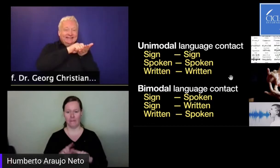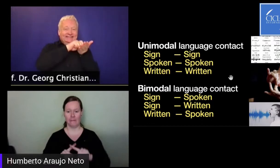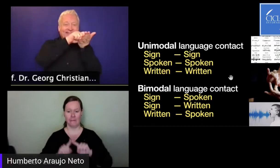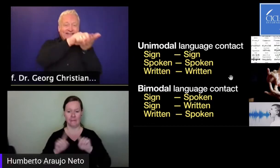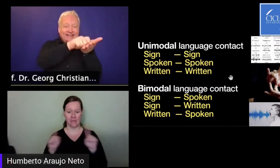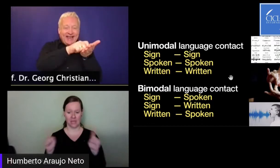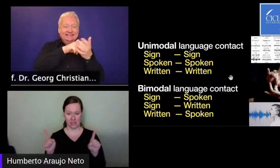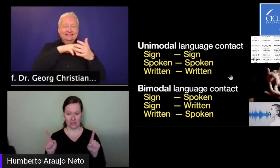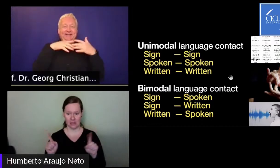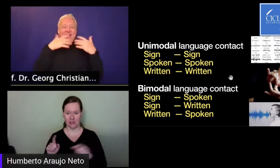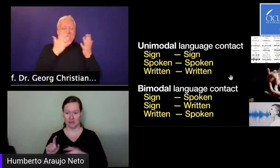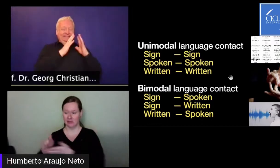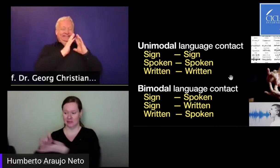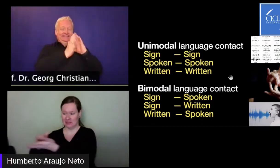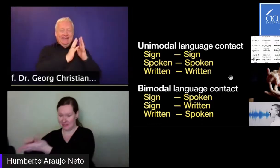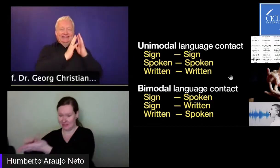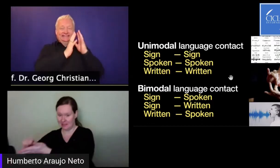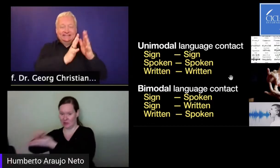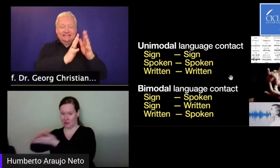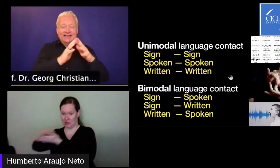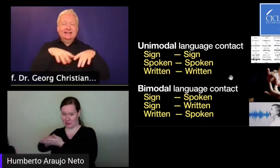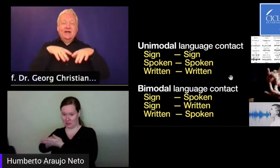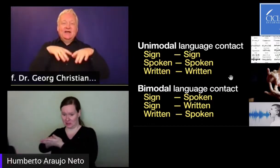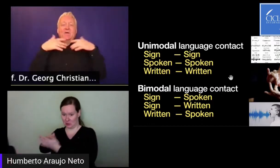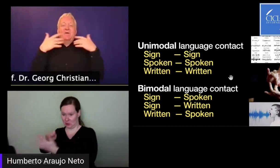que eu trago meu estudo aqui para vocês.